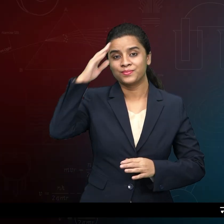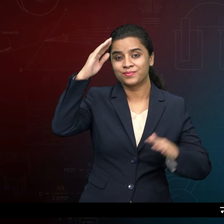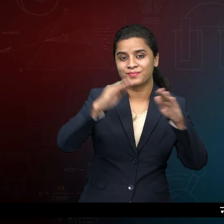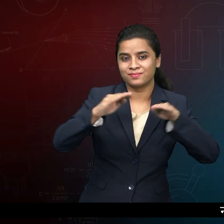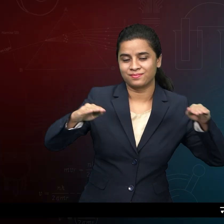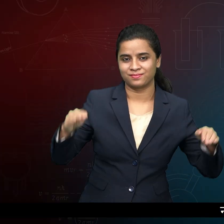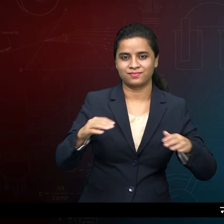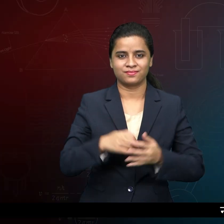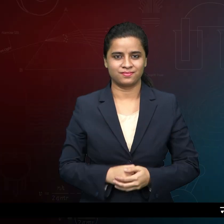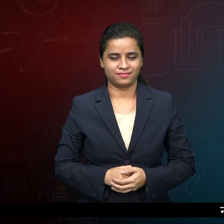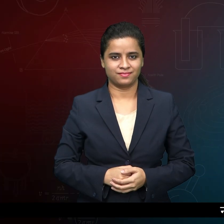नमस्कार बच्चों।